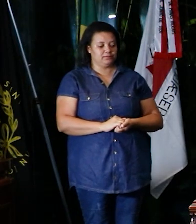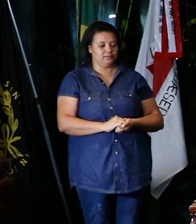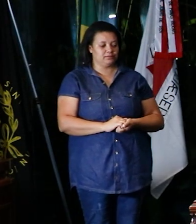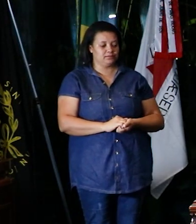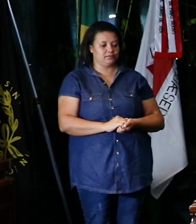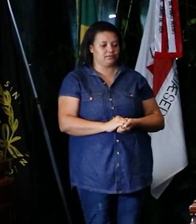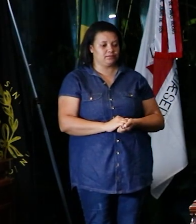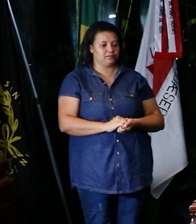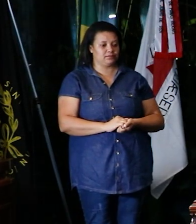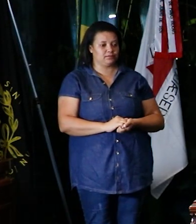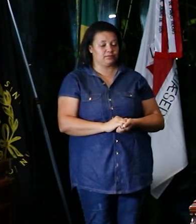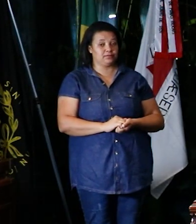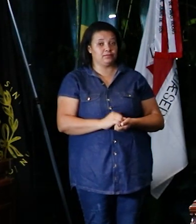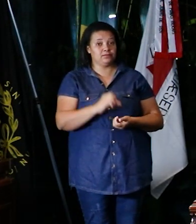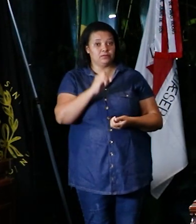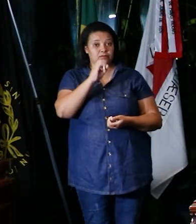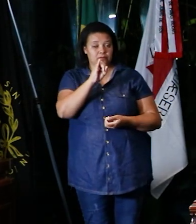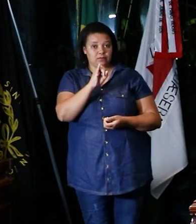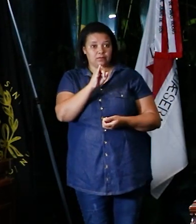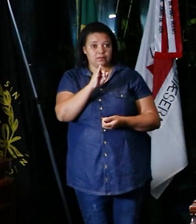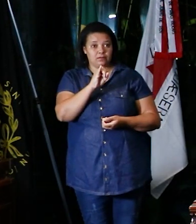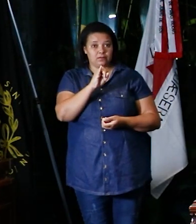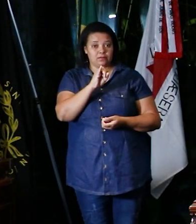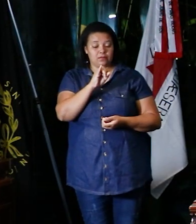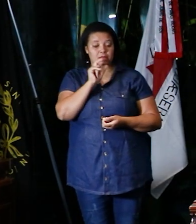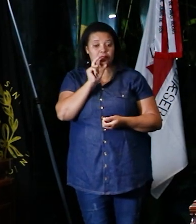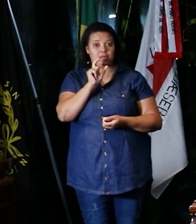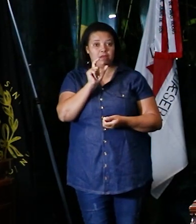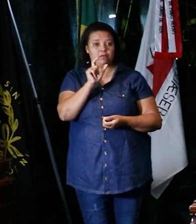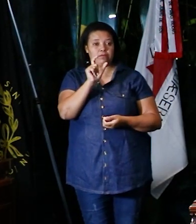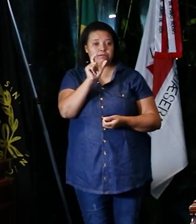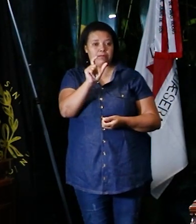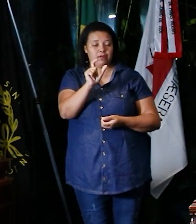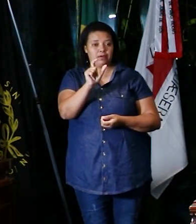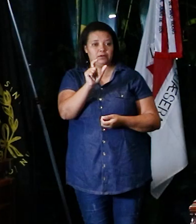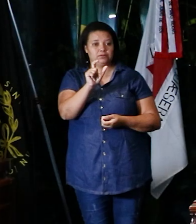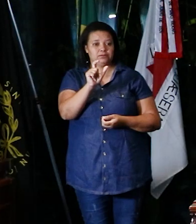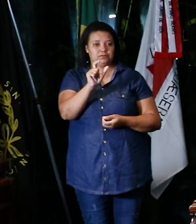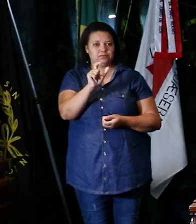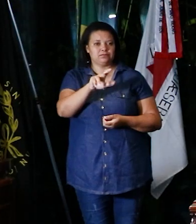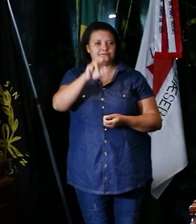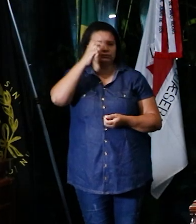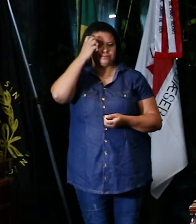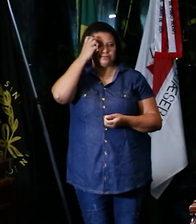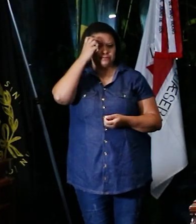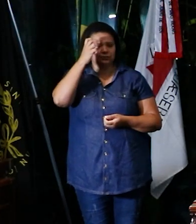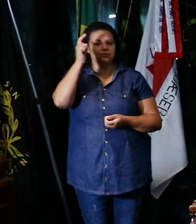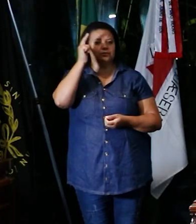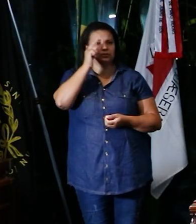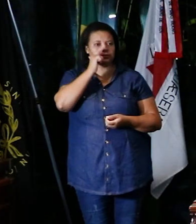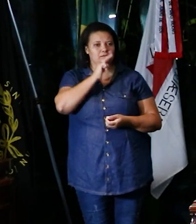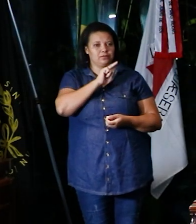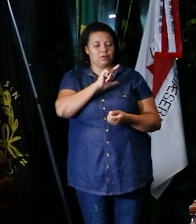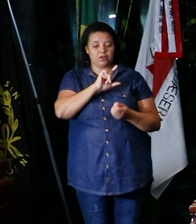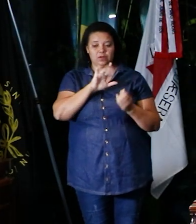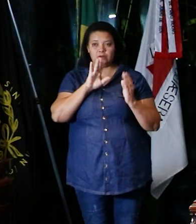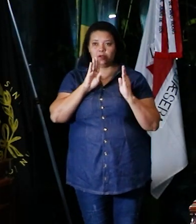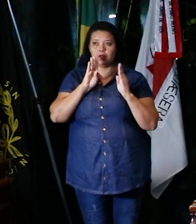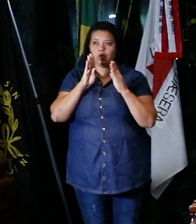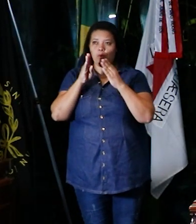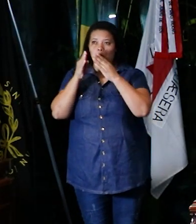a poder de palavras e sutis manobras, os sábios consigam desviar a atenção do